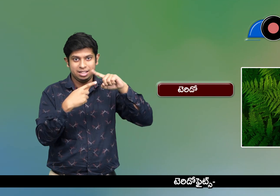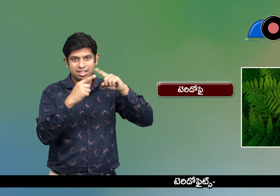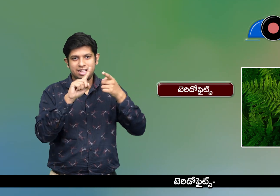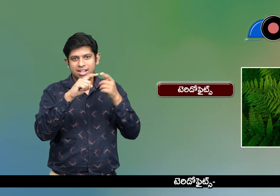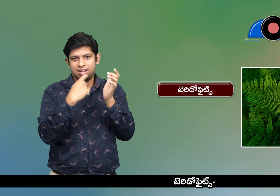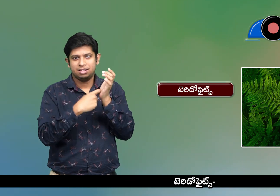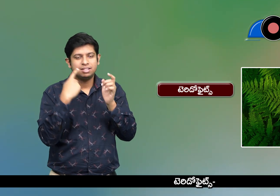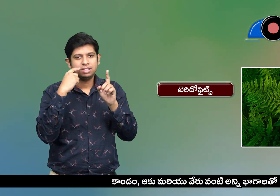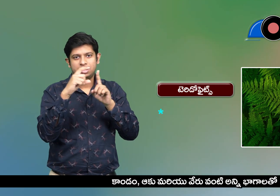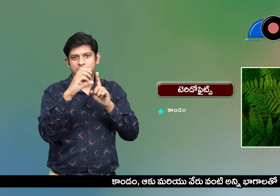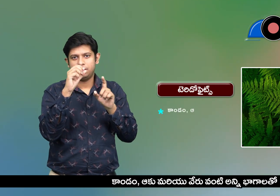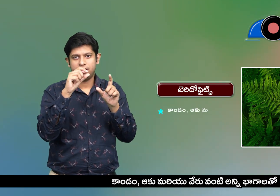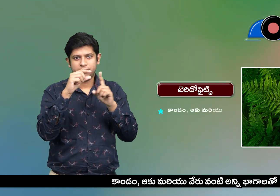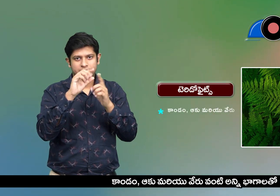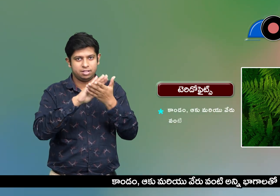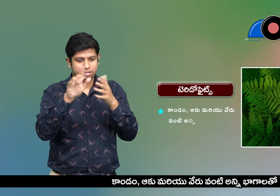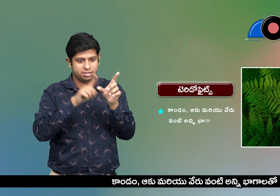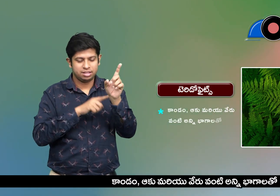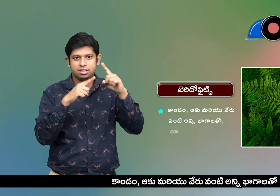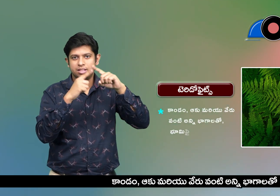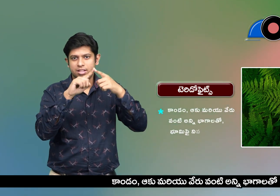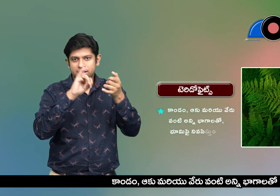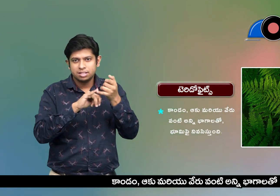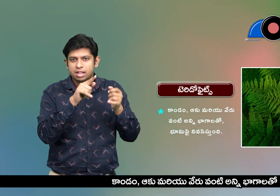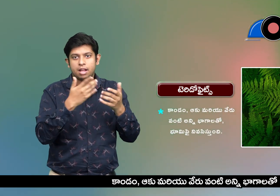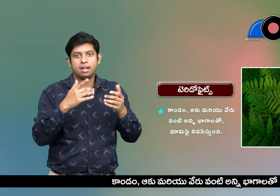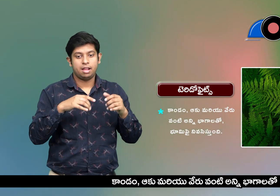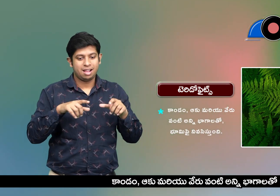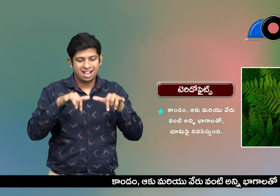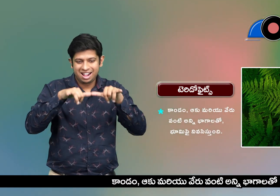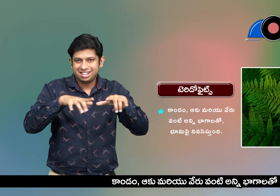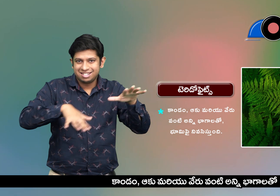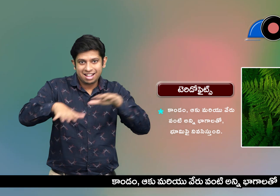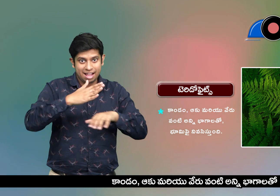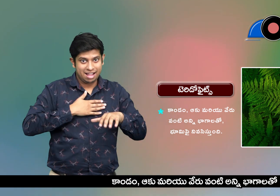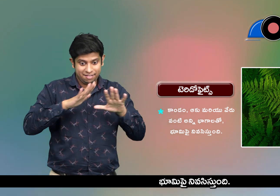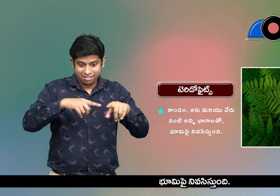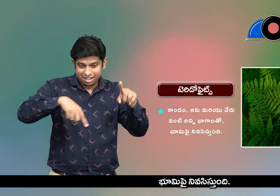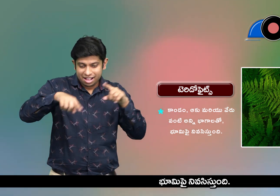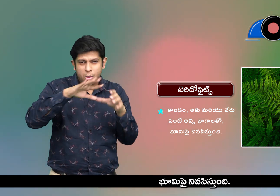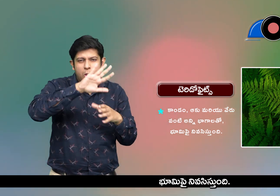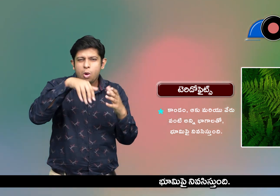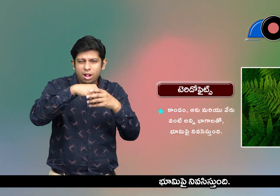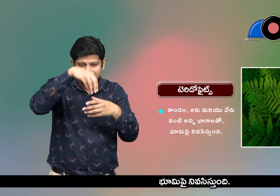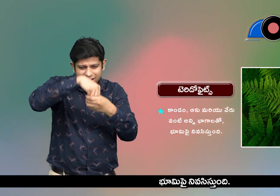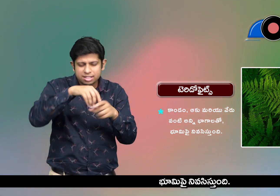టెరిడోఫైట్స్, కాండం, ఆకు మరియు వేరు వంటి అన్ని భాగాలతో భూమిపై నివసిస్తుంది.